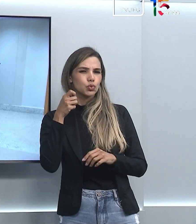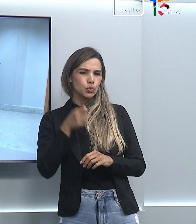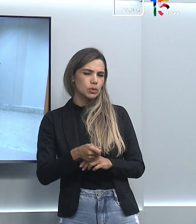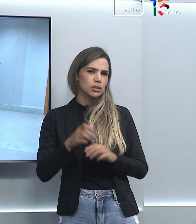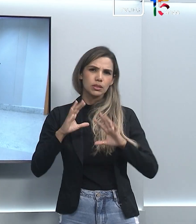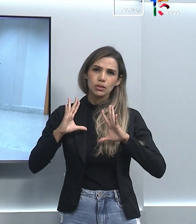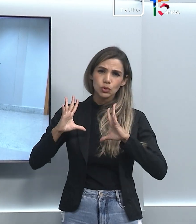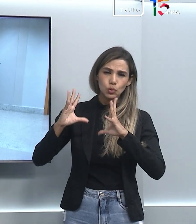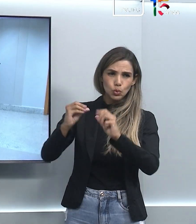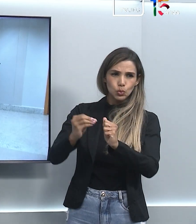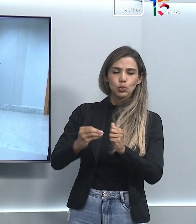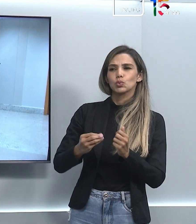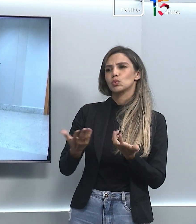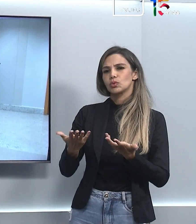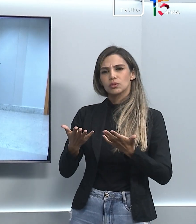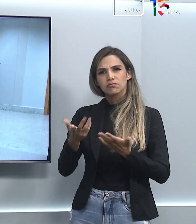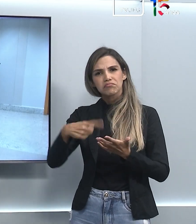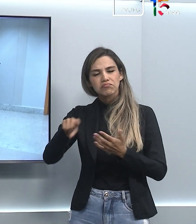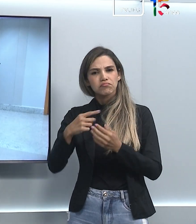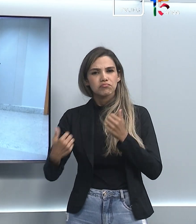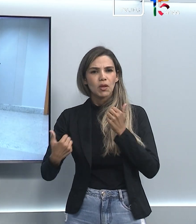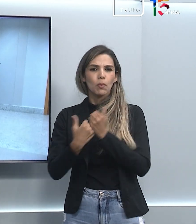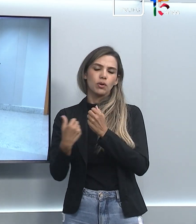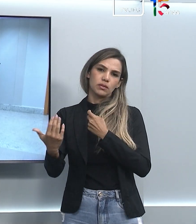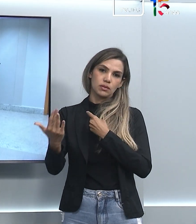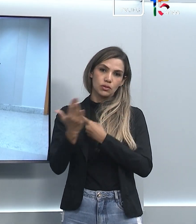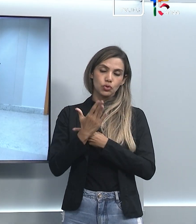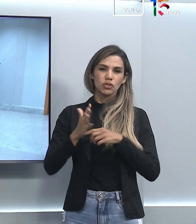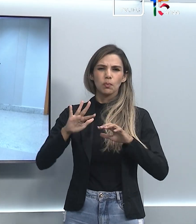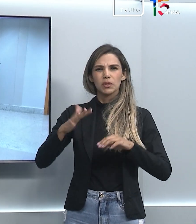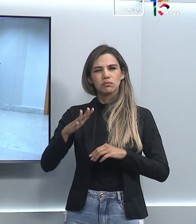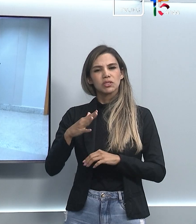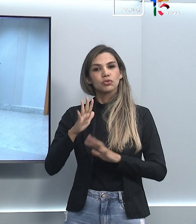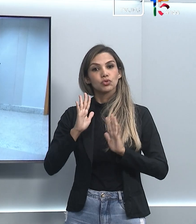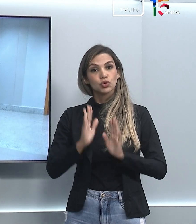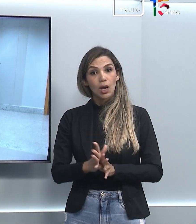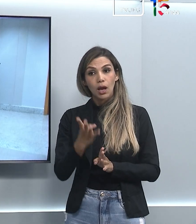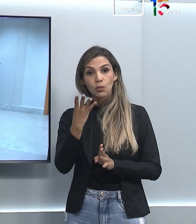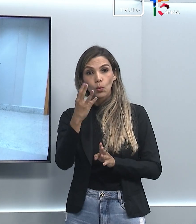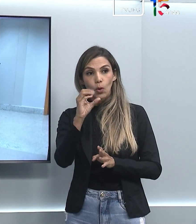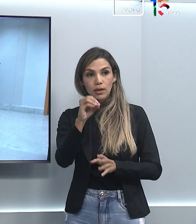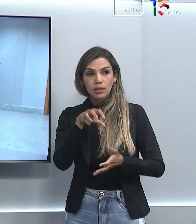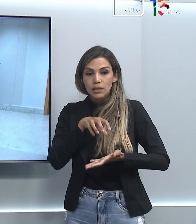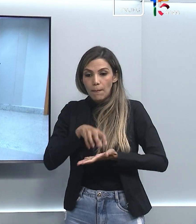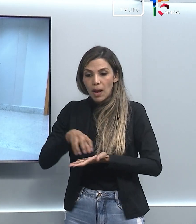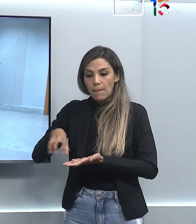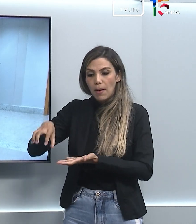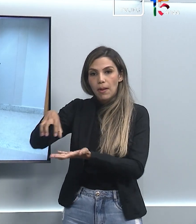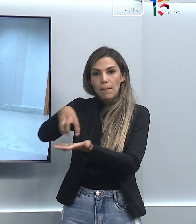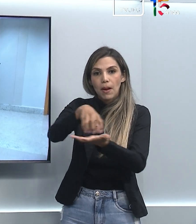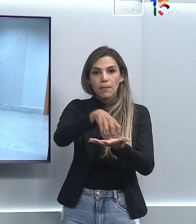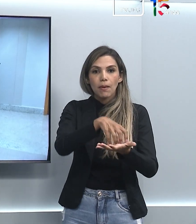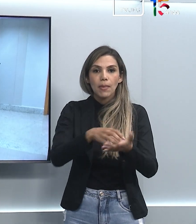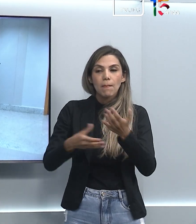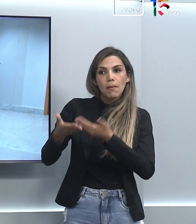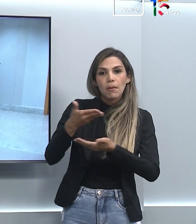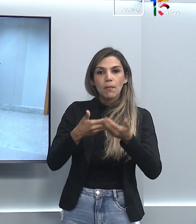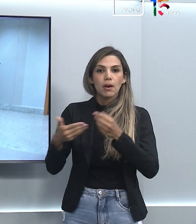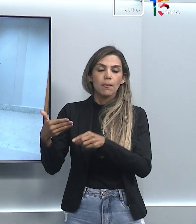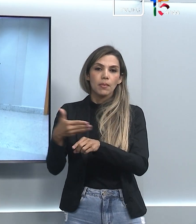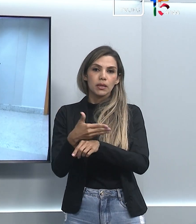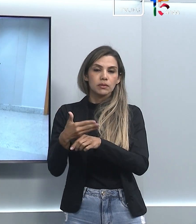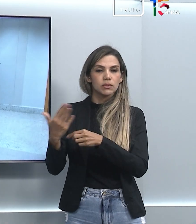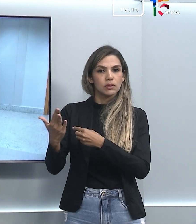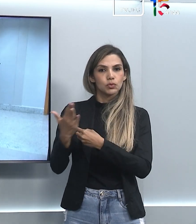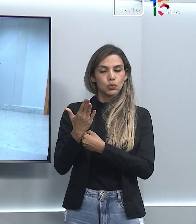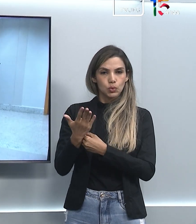fórum que estão nos auxiliando. Nós já temos mais de 40 comarcas envolvidas nesse projeto ao longo dessa semana.